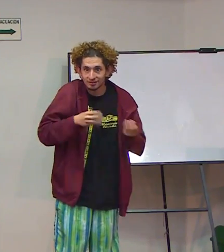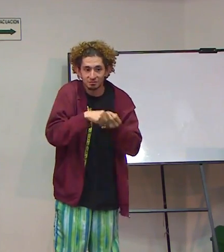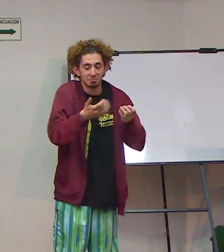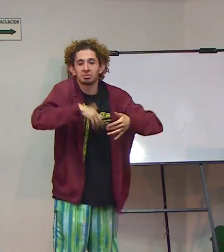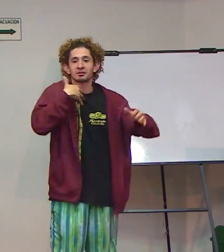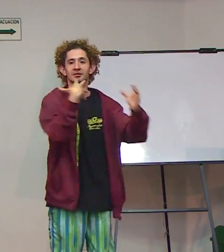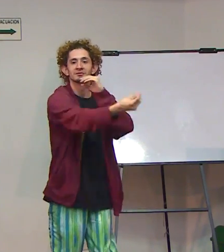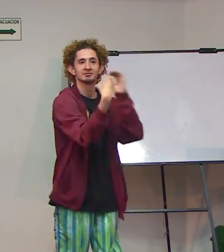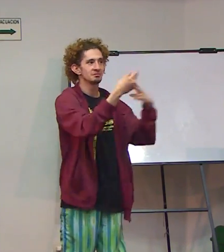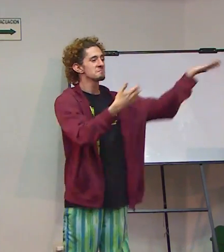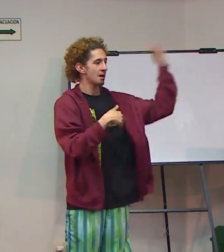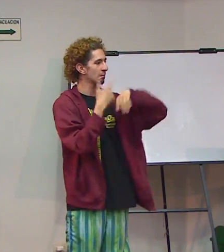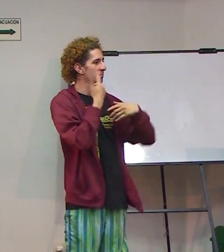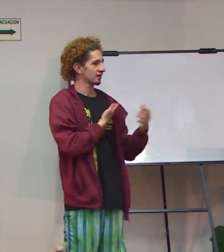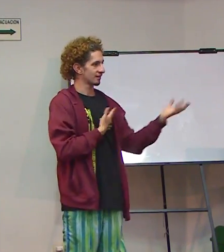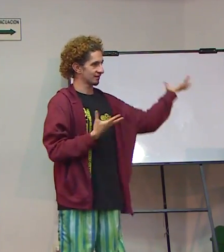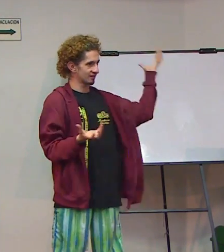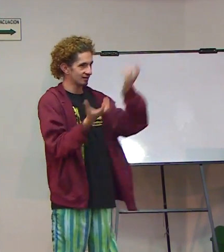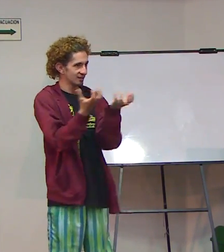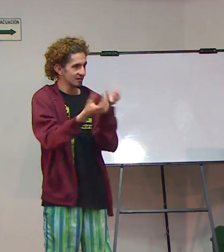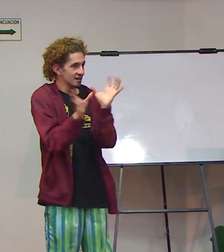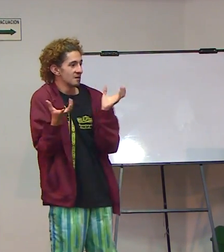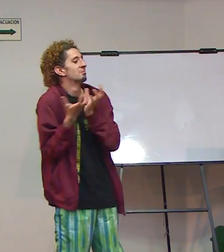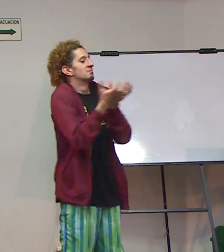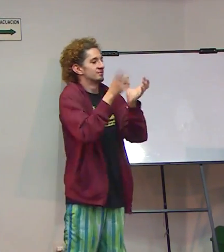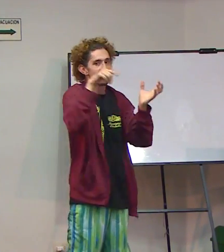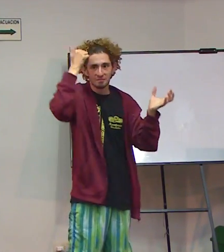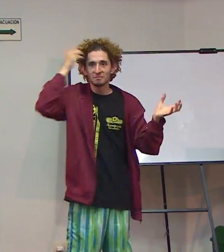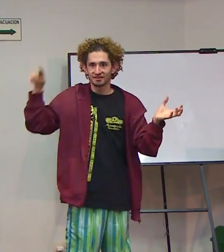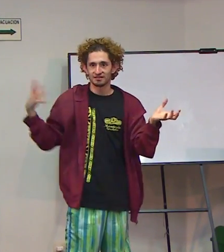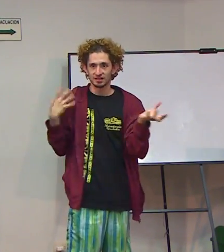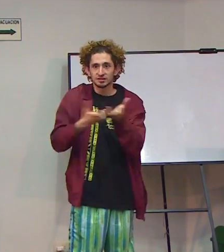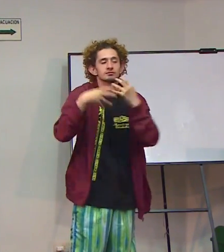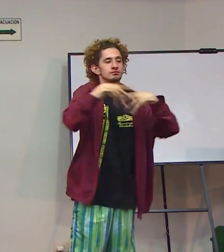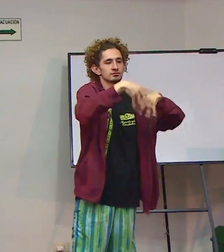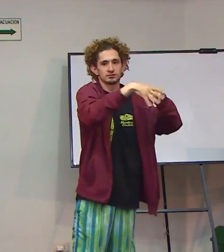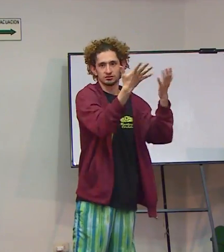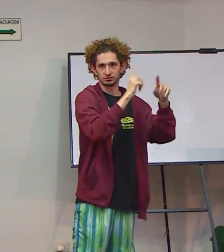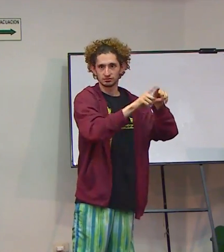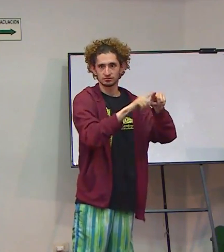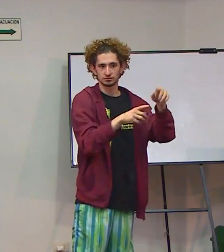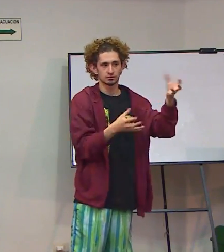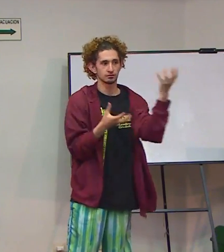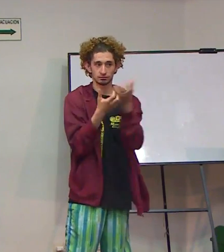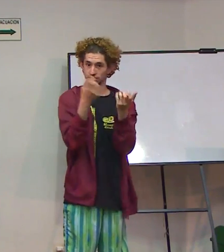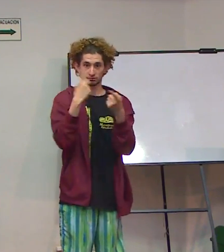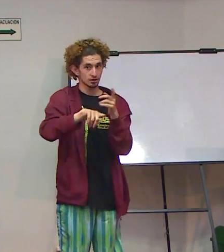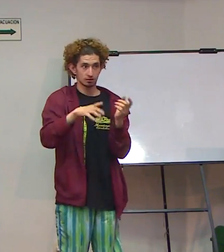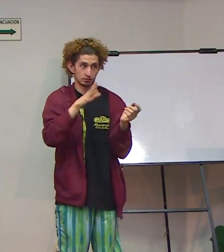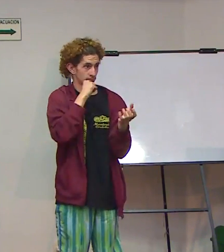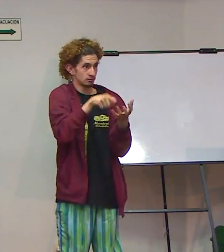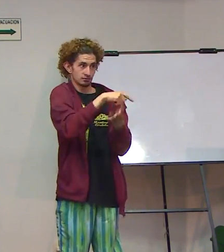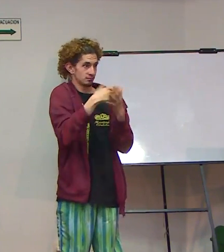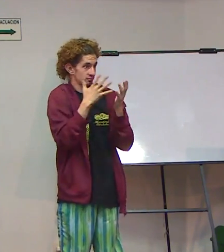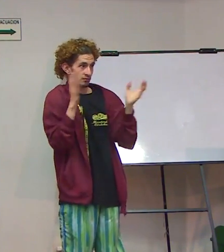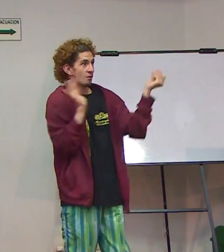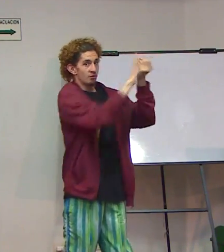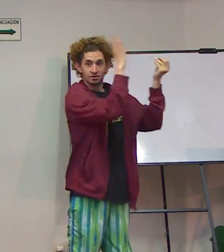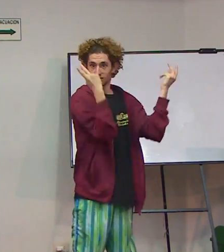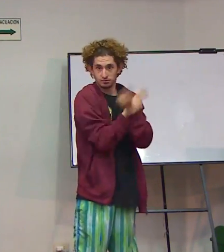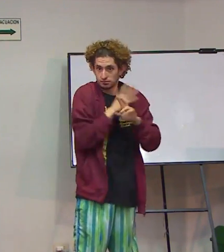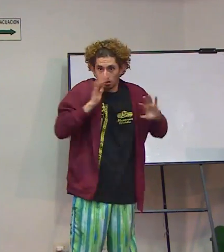los estudiantes mismos empezaron a convocar también con los padres a hacer una marcha cerca a